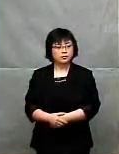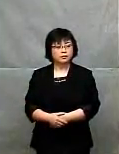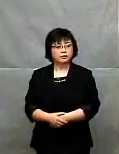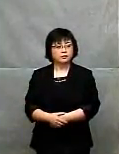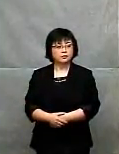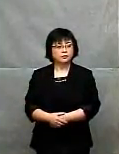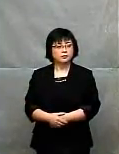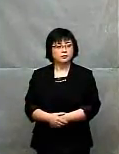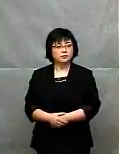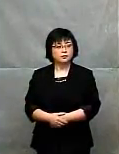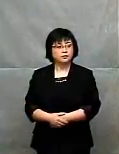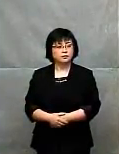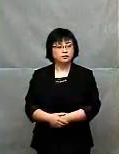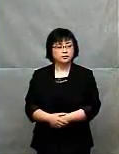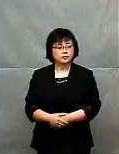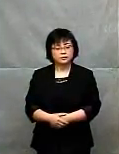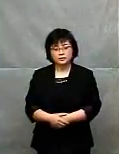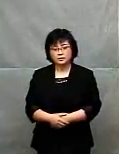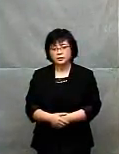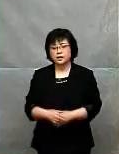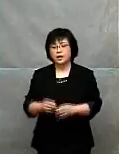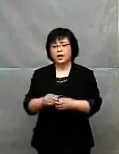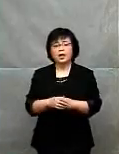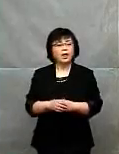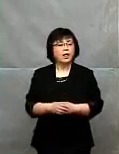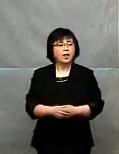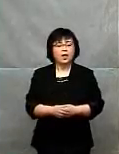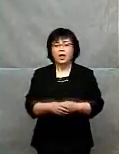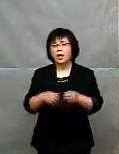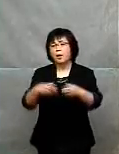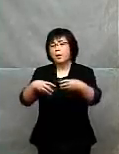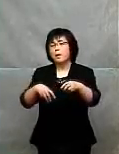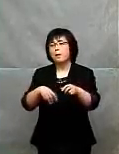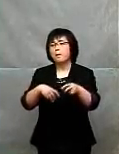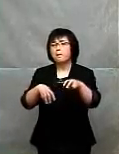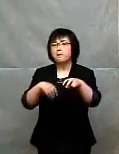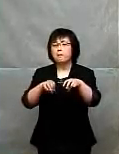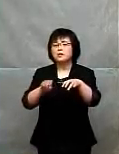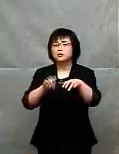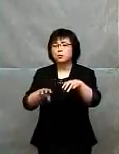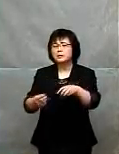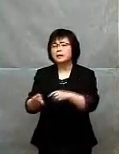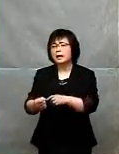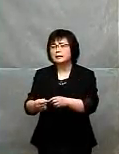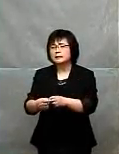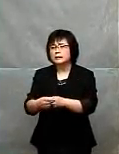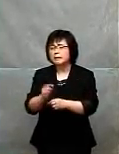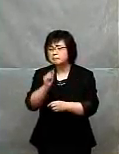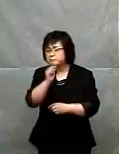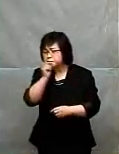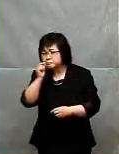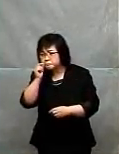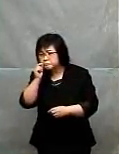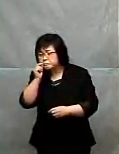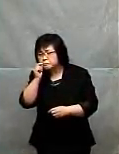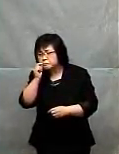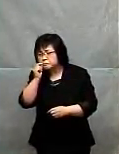メディアをに対して非公開にする理由もないと思いますので、非公開とする理由は何なのか、